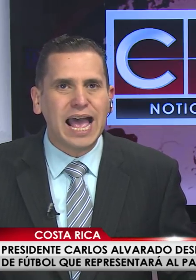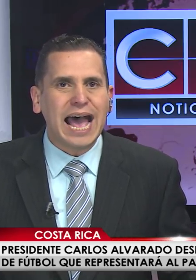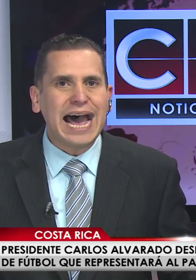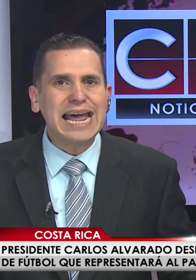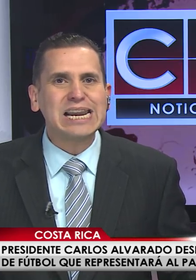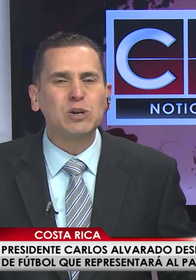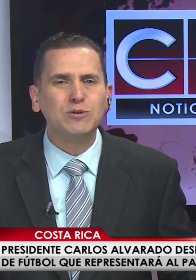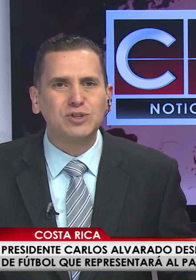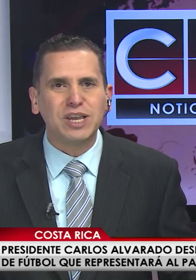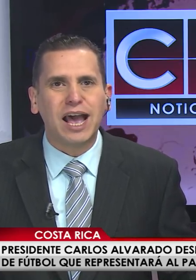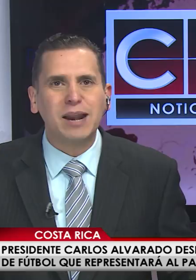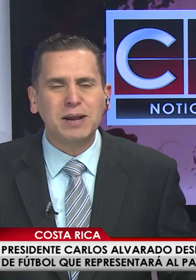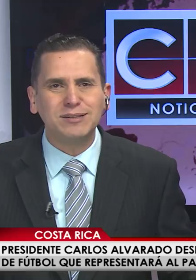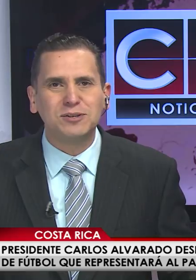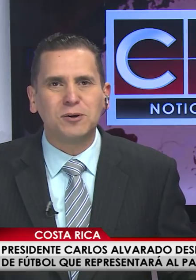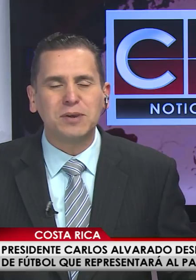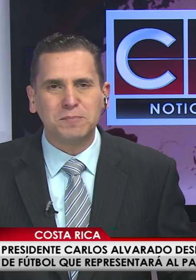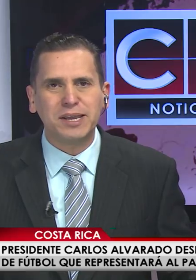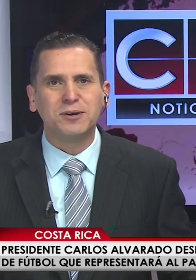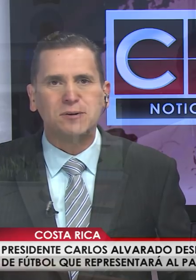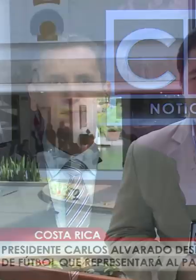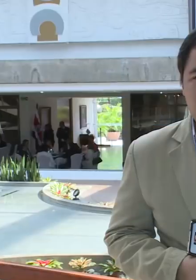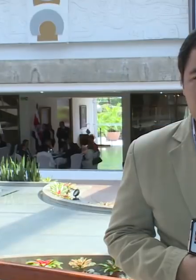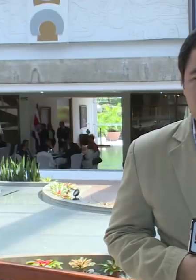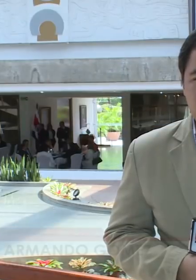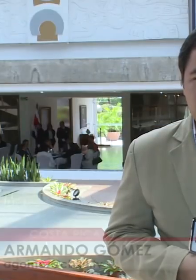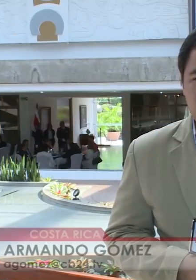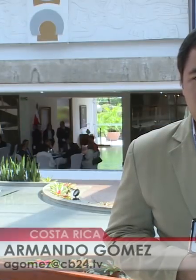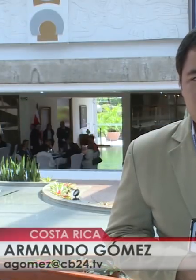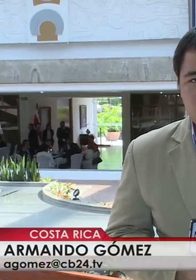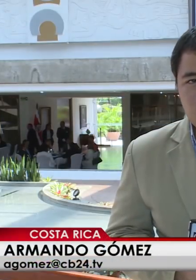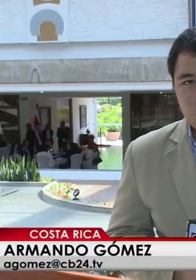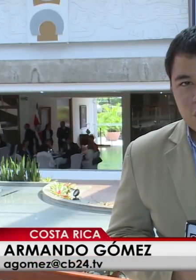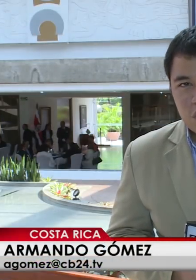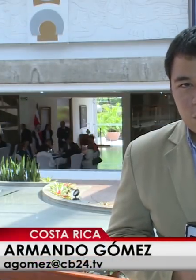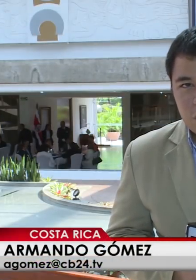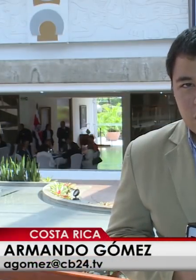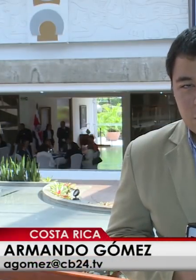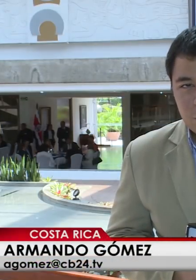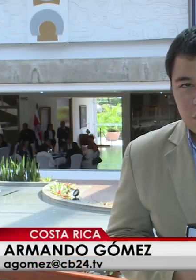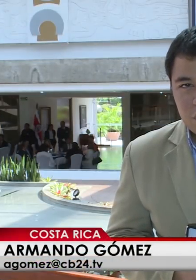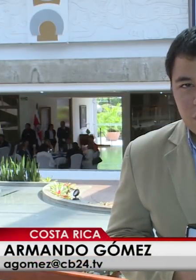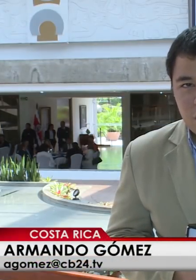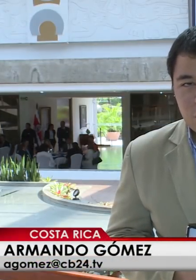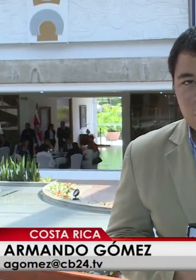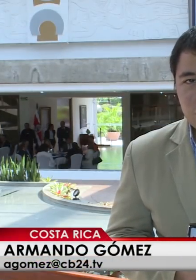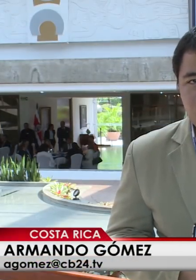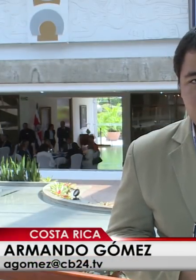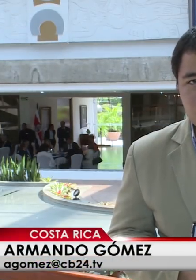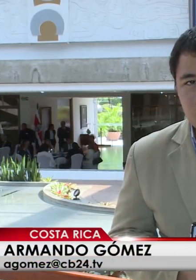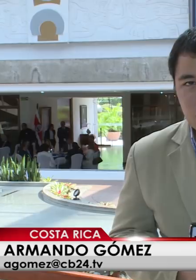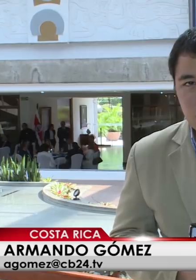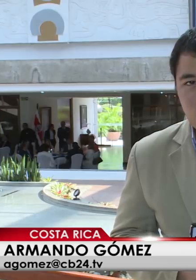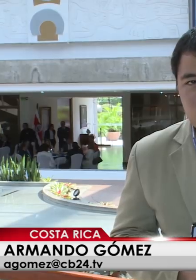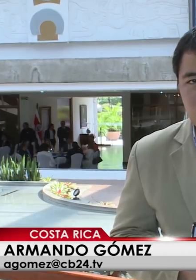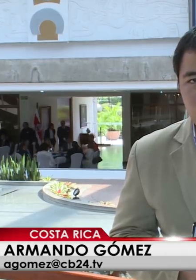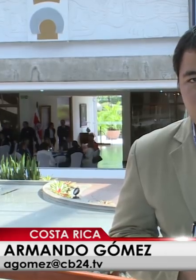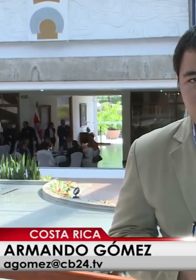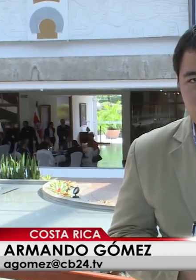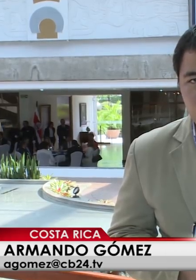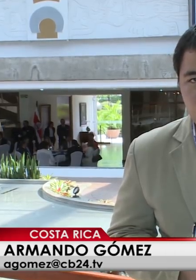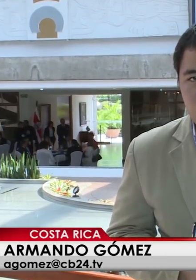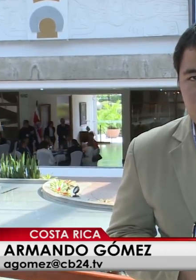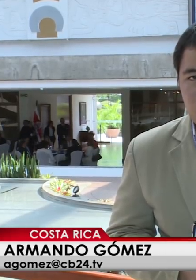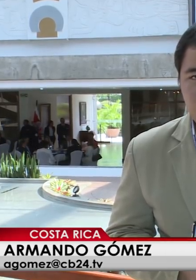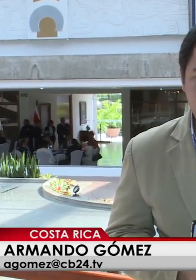se va a Rusia. Armando, bienvenido. Efectivamente, Gustavo, nos encontramos en la Casa Presidencial donde el presidente Carlos Alvarado